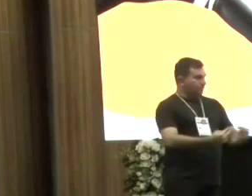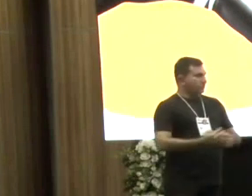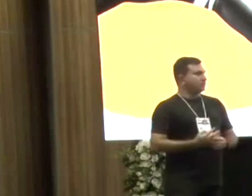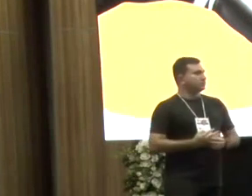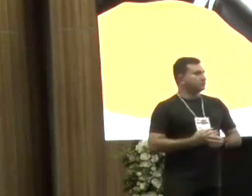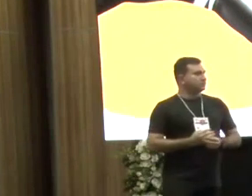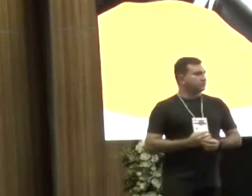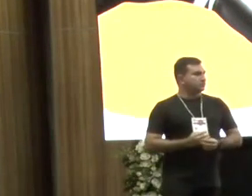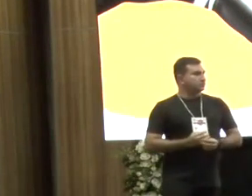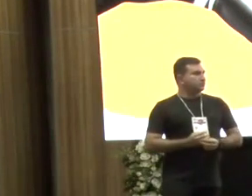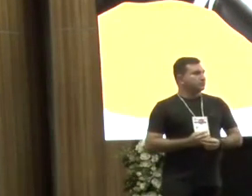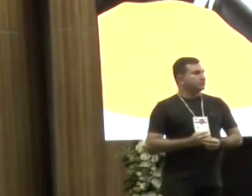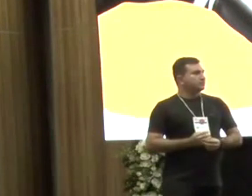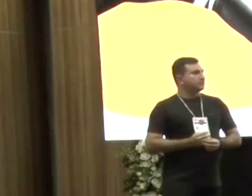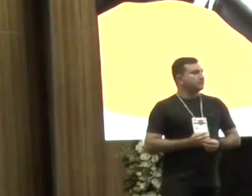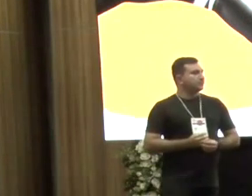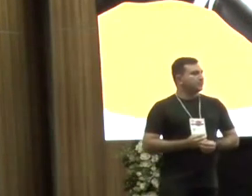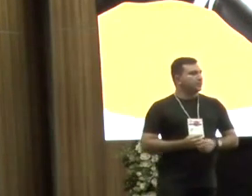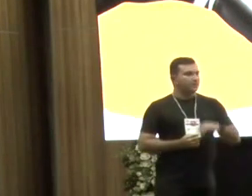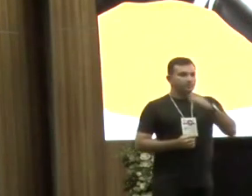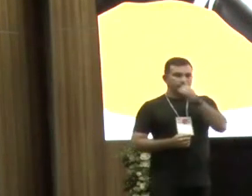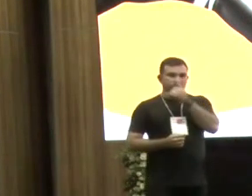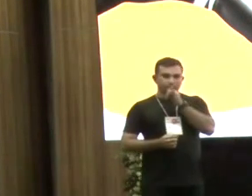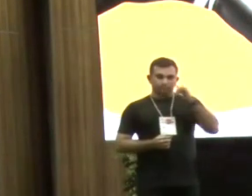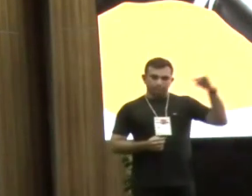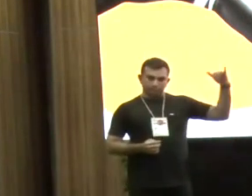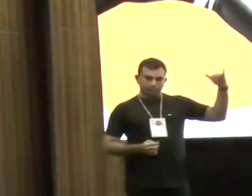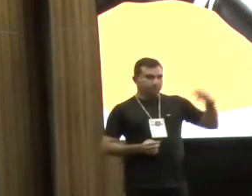Vamos continuar. Energia,